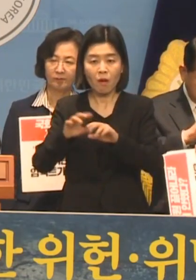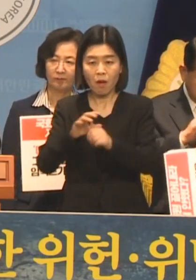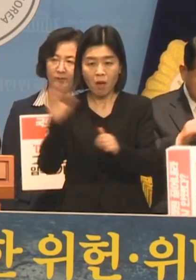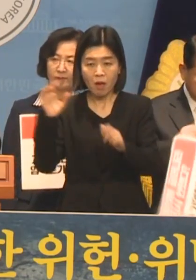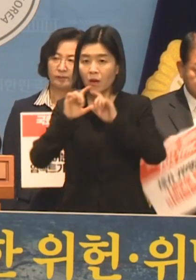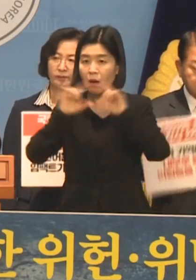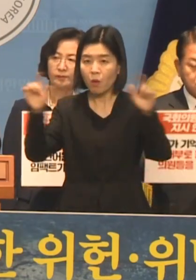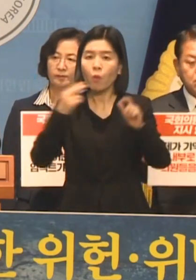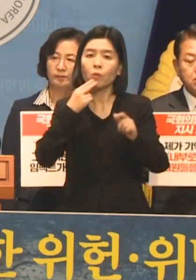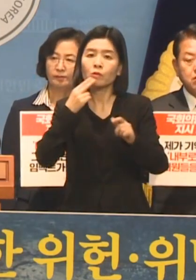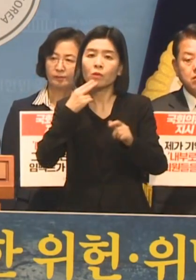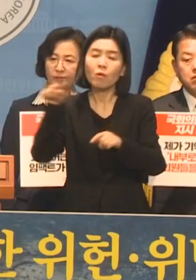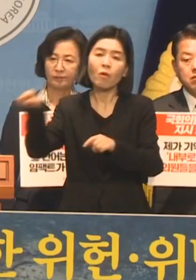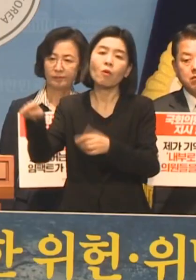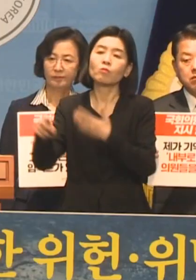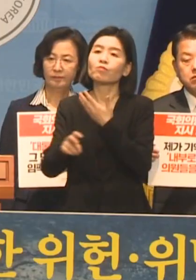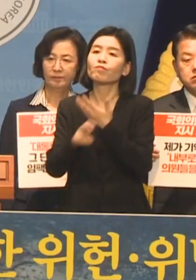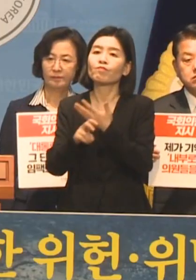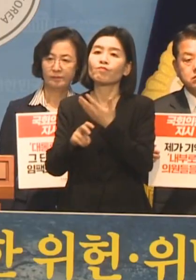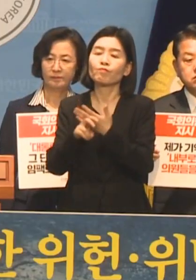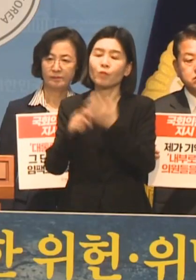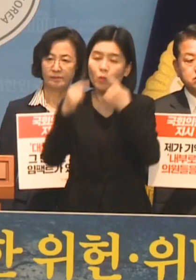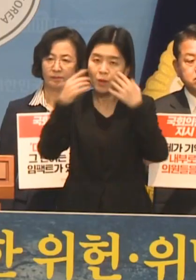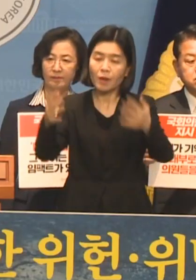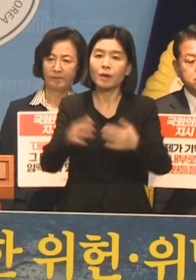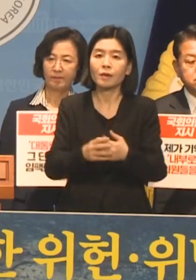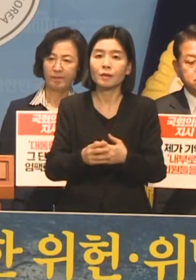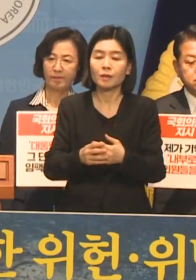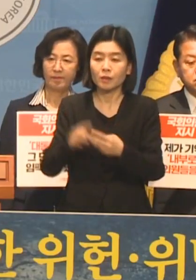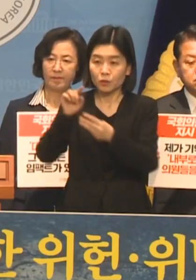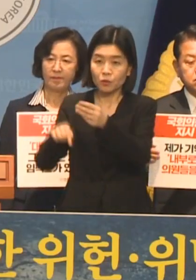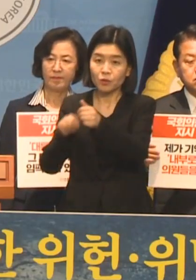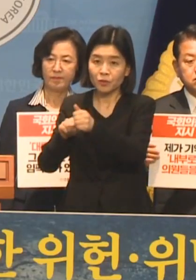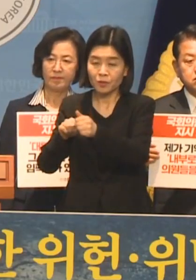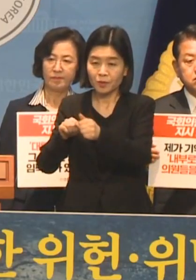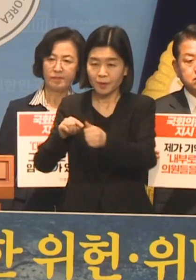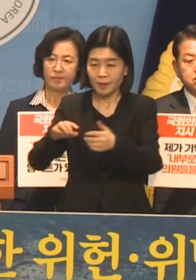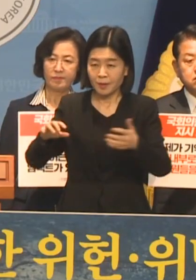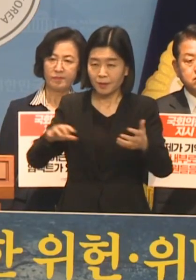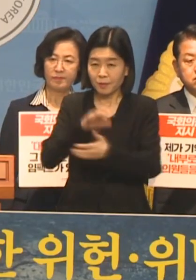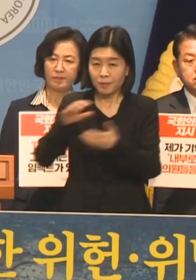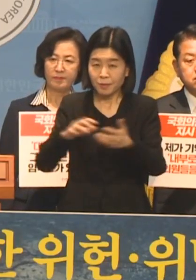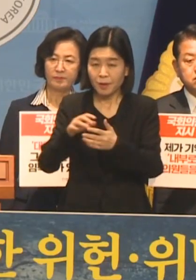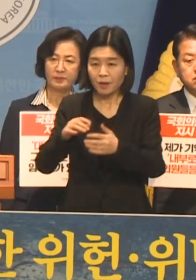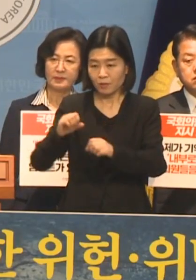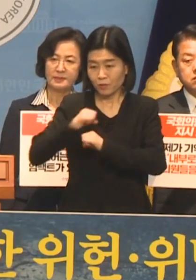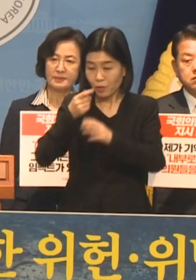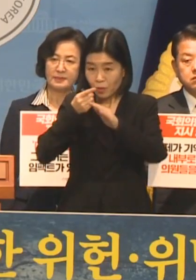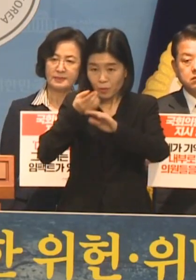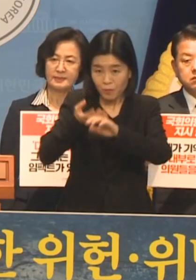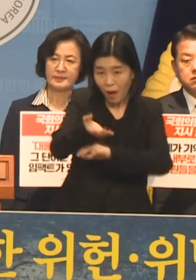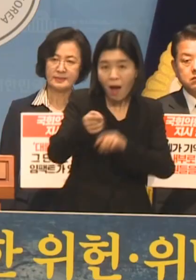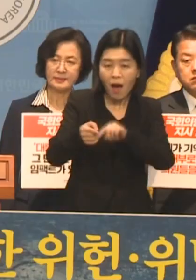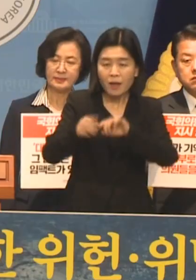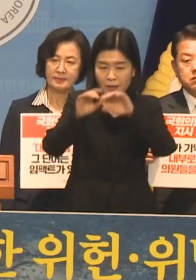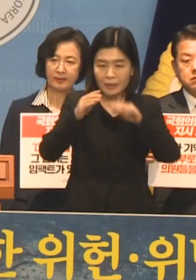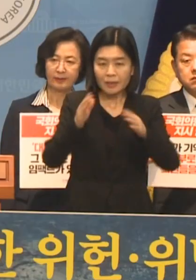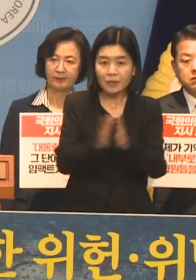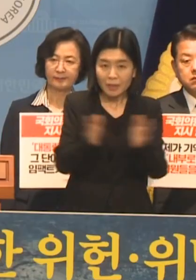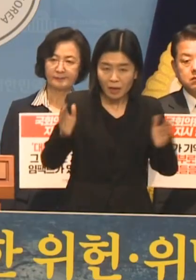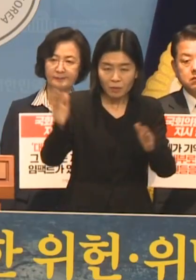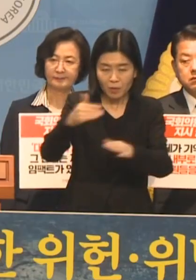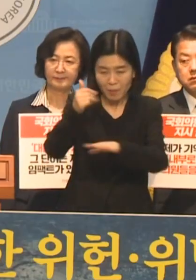다분합니다. 결국 내란숙의 윤석열의 비상계엄은 그 시작부터 끝까지 모두 위헌이고 위법인